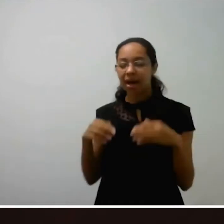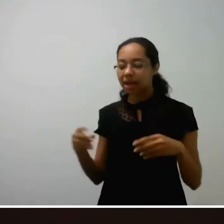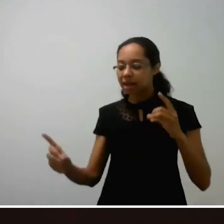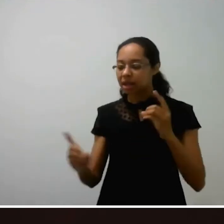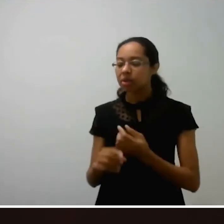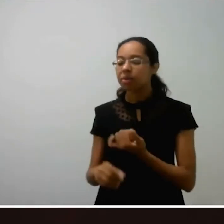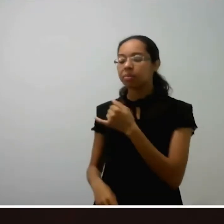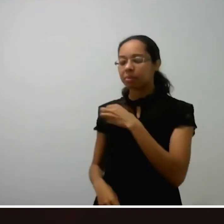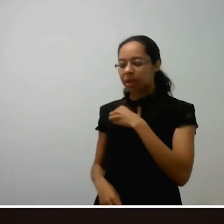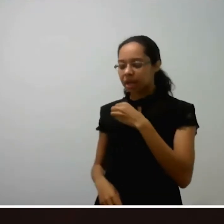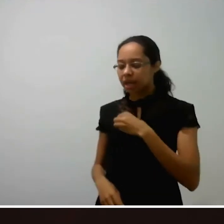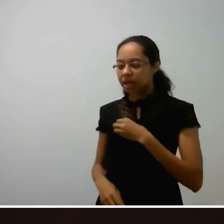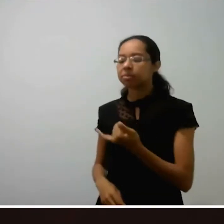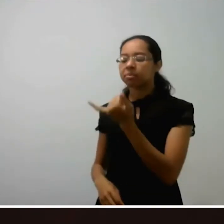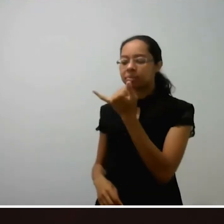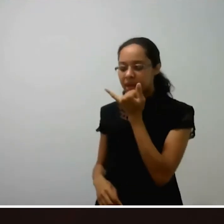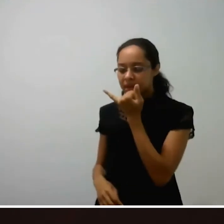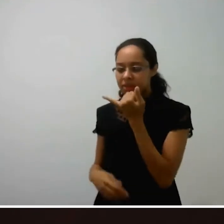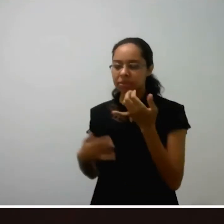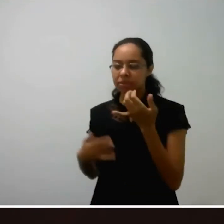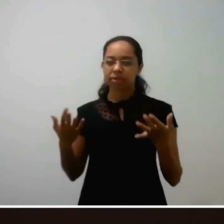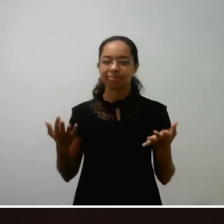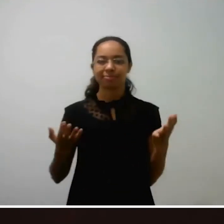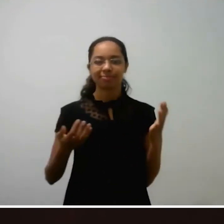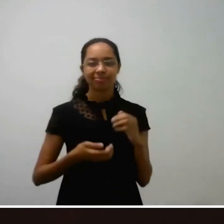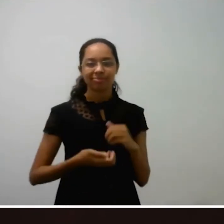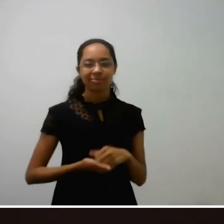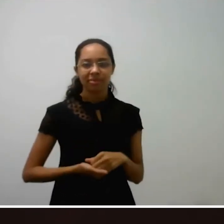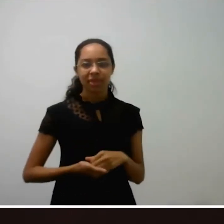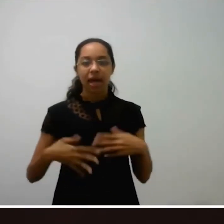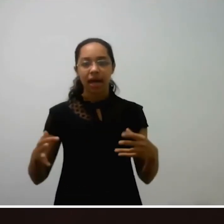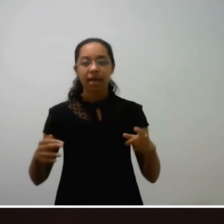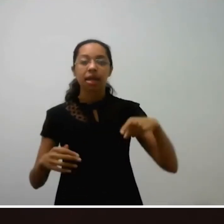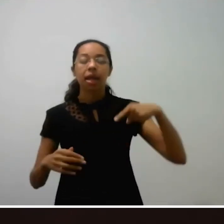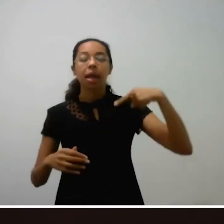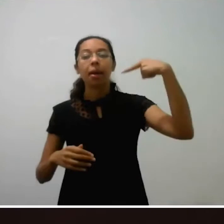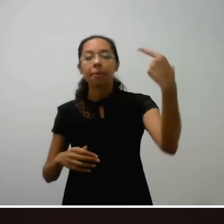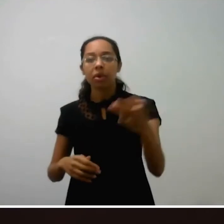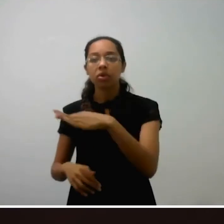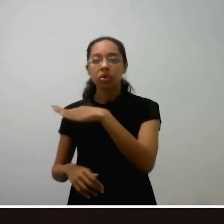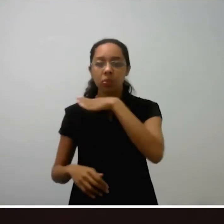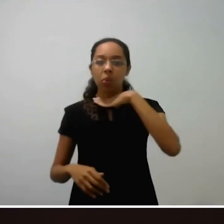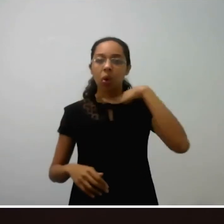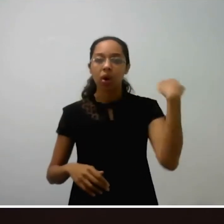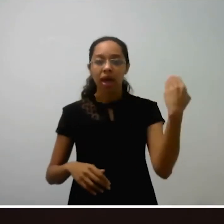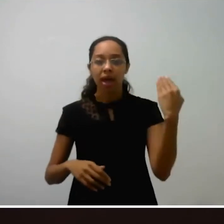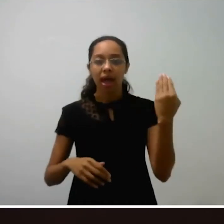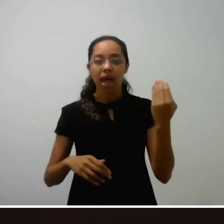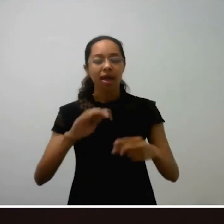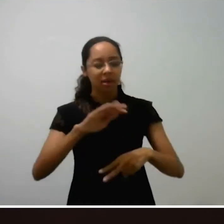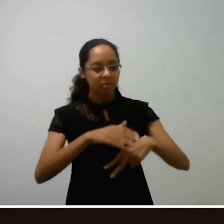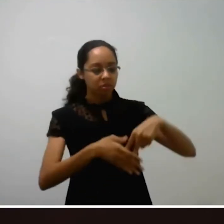Então, quando você morrer, você vai ser recebido de braços abertos no céu. Então, essa era